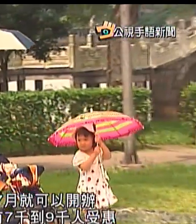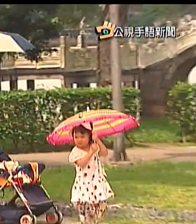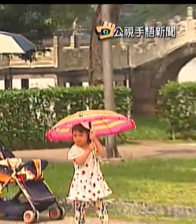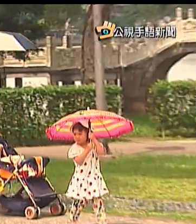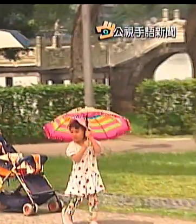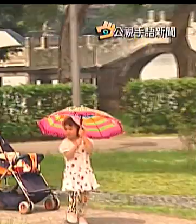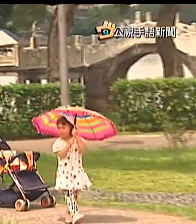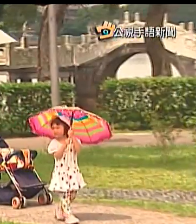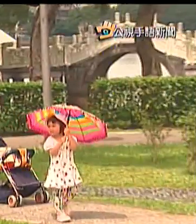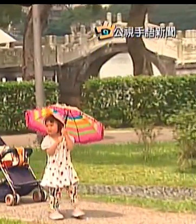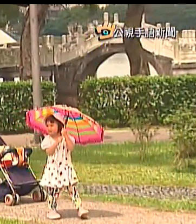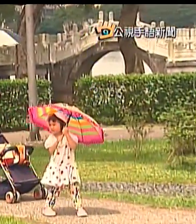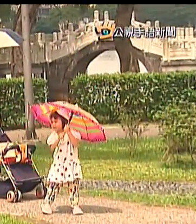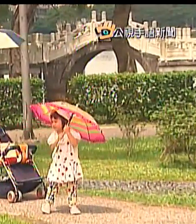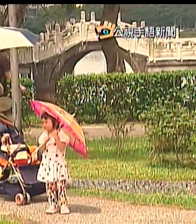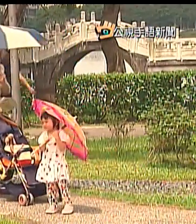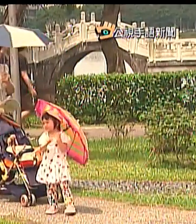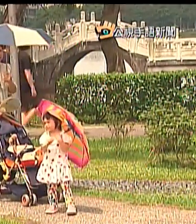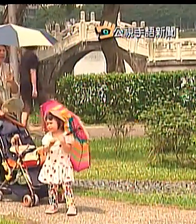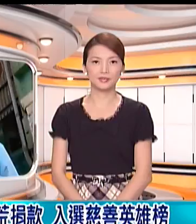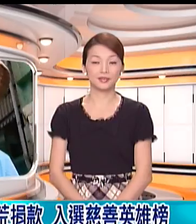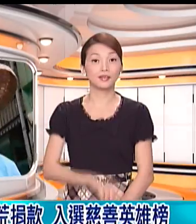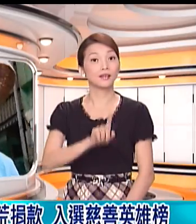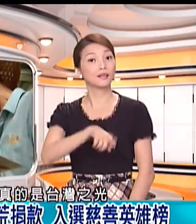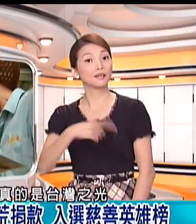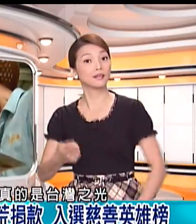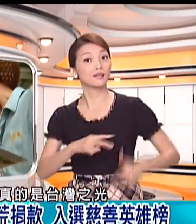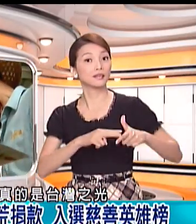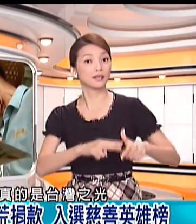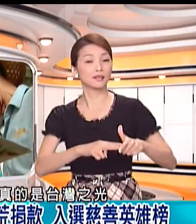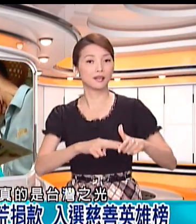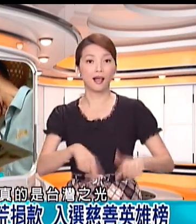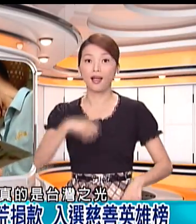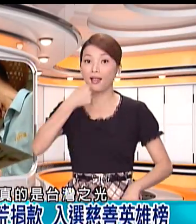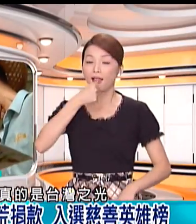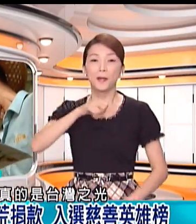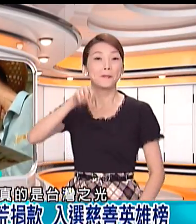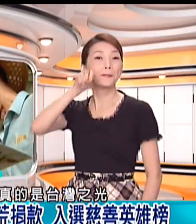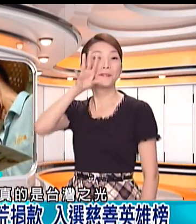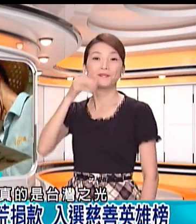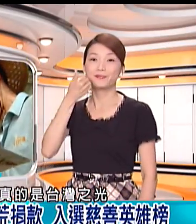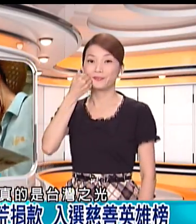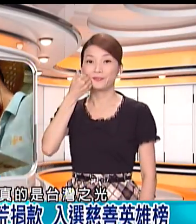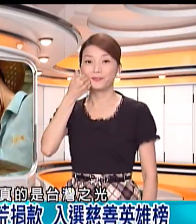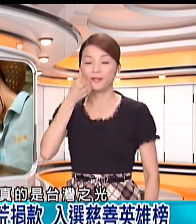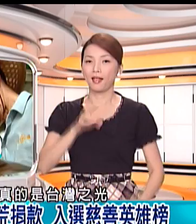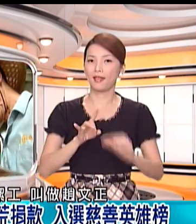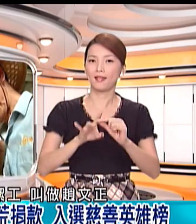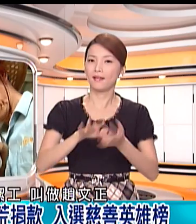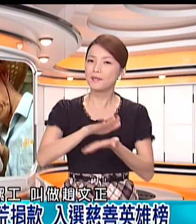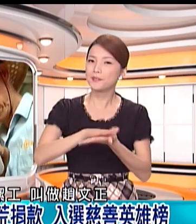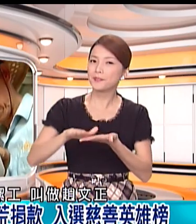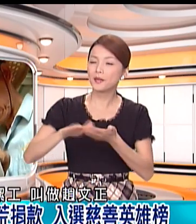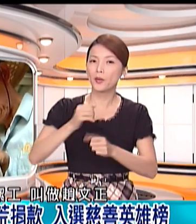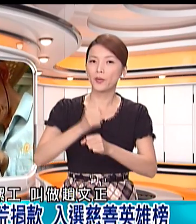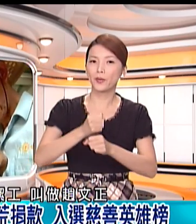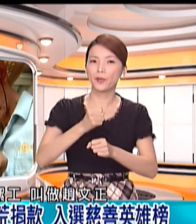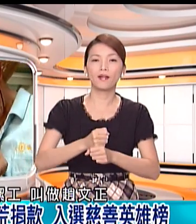者陈小青、陈信龙台报道。 来看到这位真的是台湾之光，台中有位清洁工叫